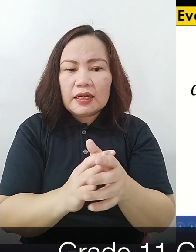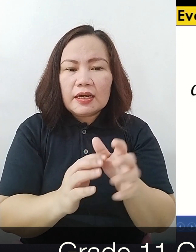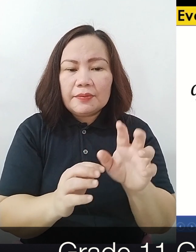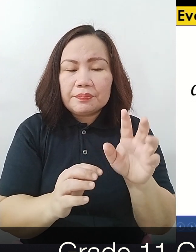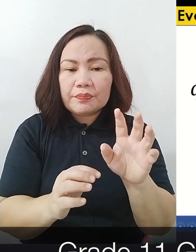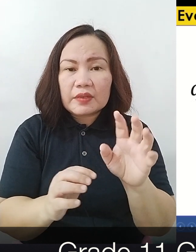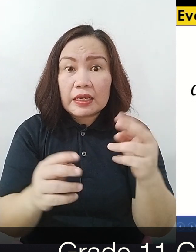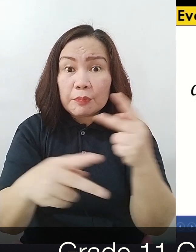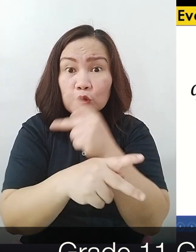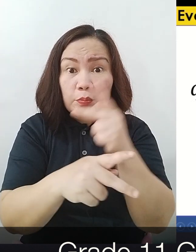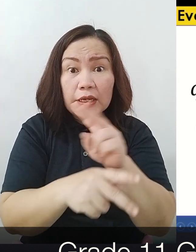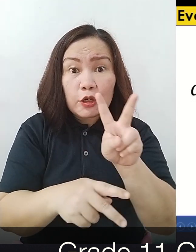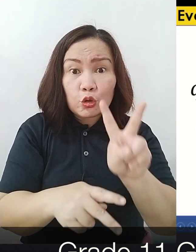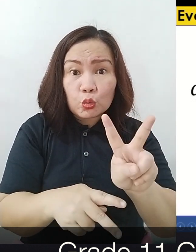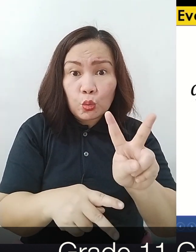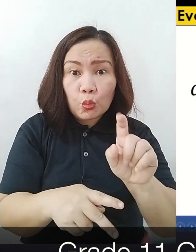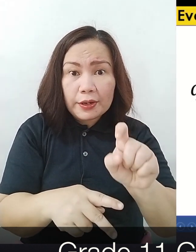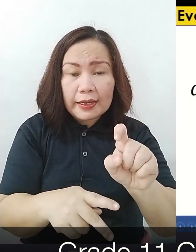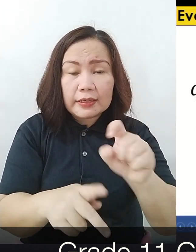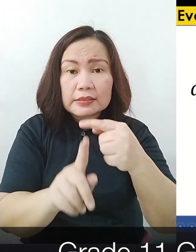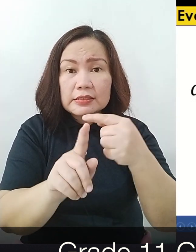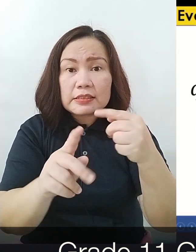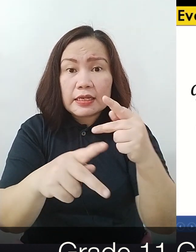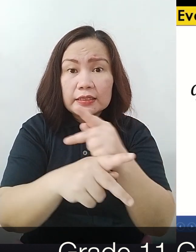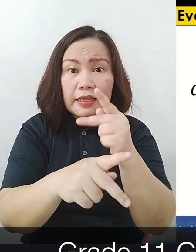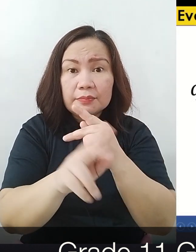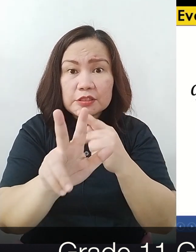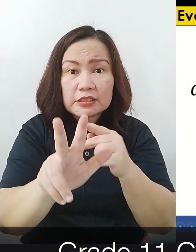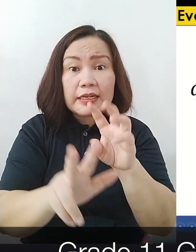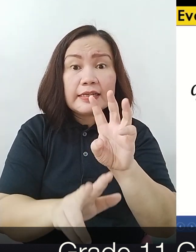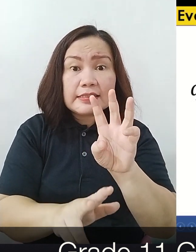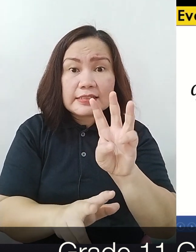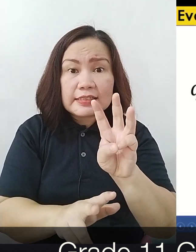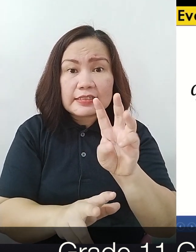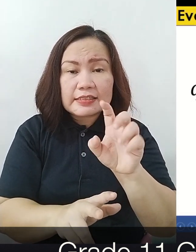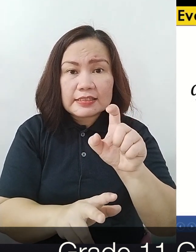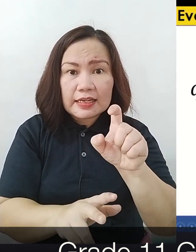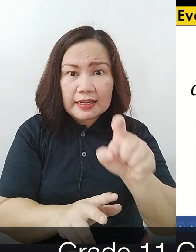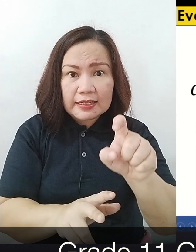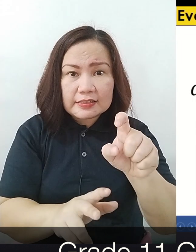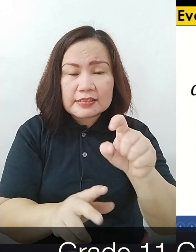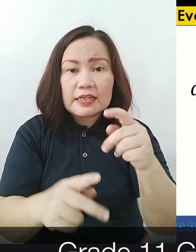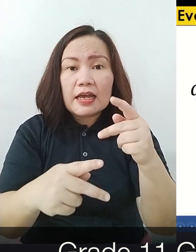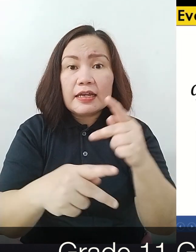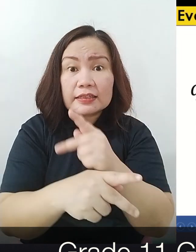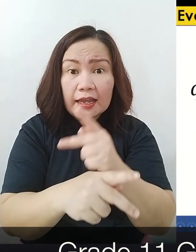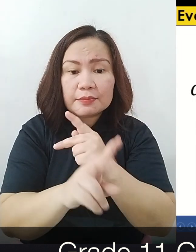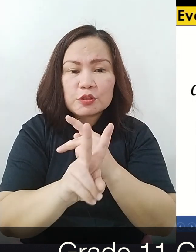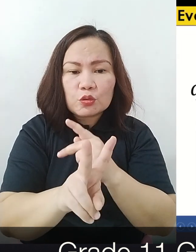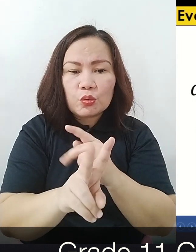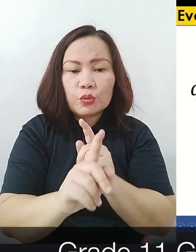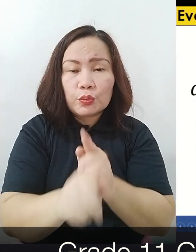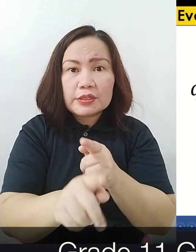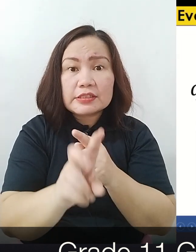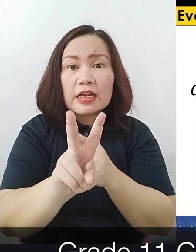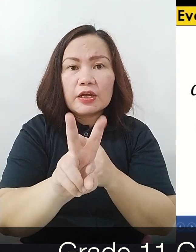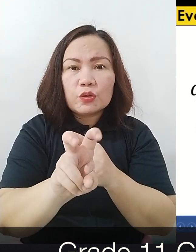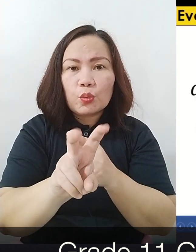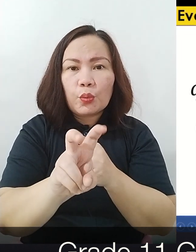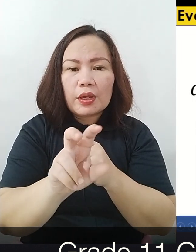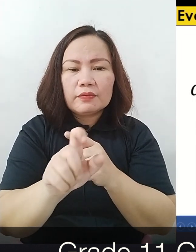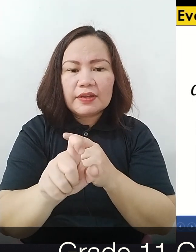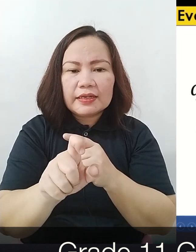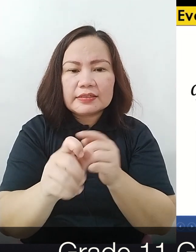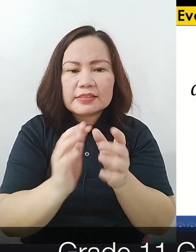middle term niya magiging, i-multiply natin yung first and last term, multiply it by 2. 2x